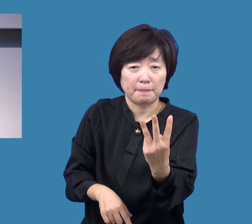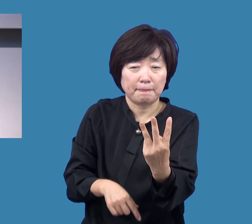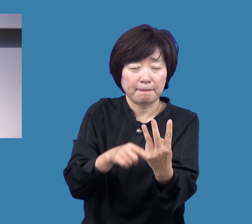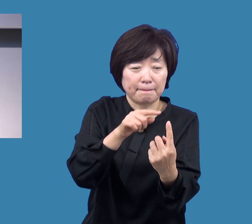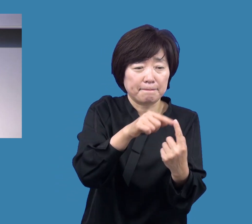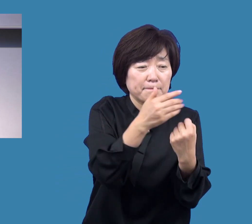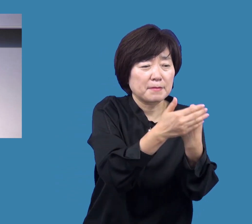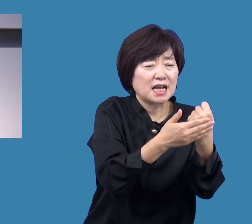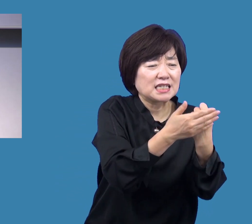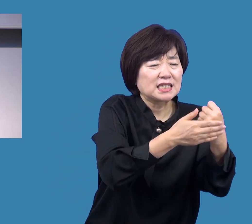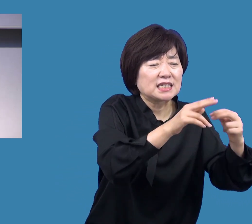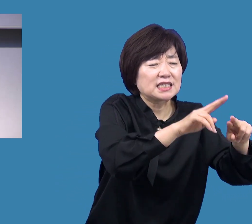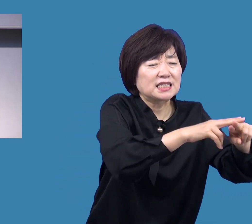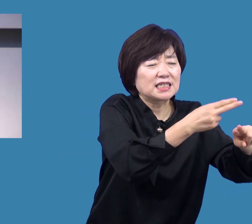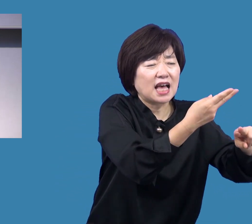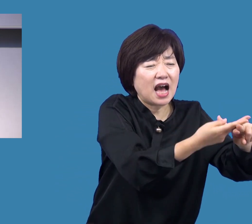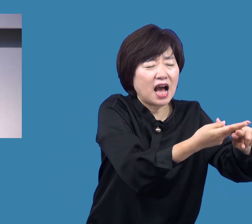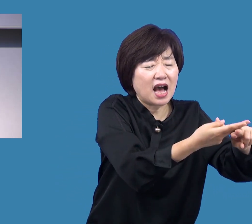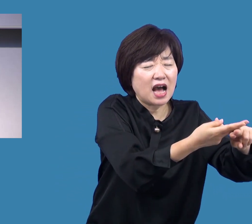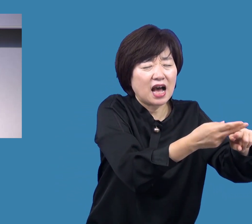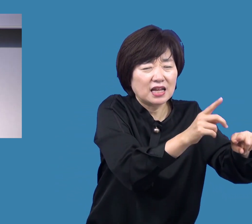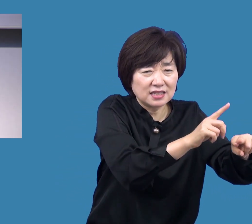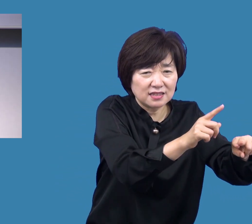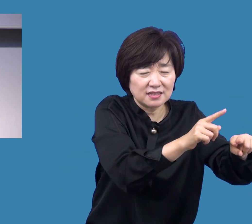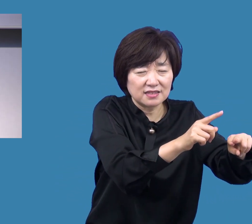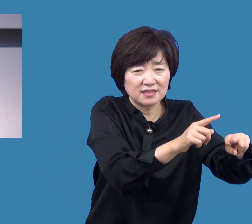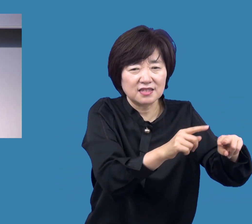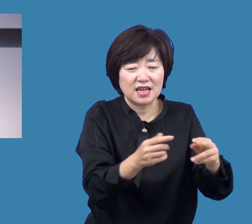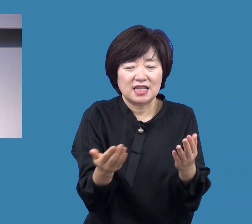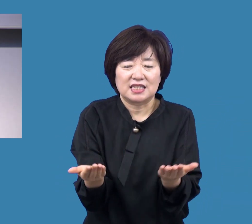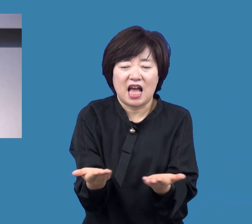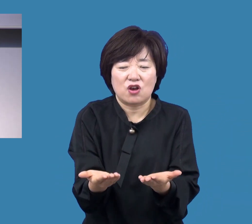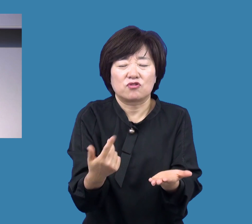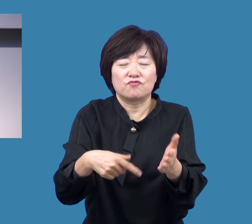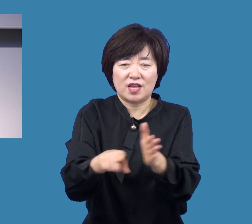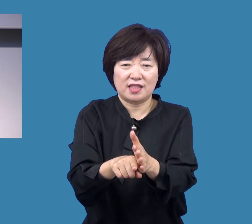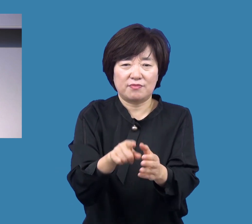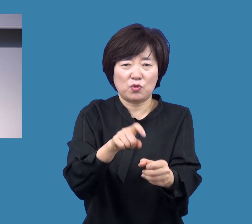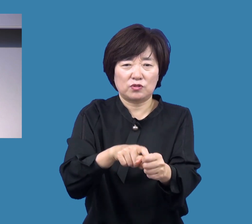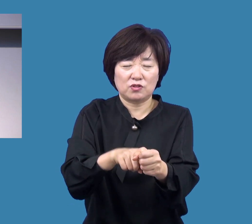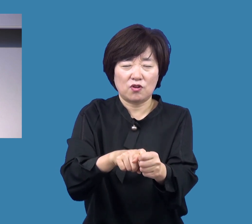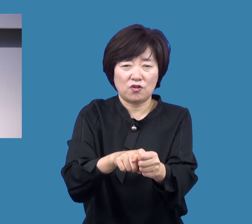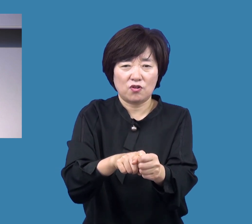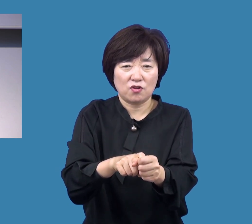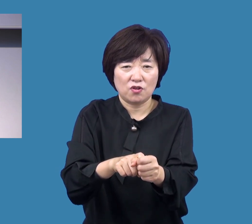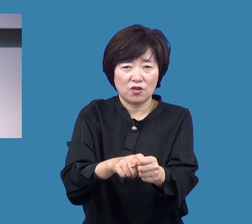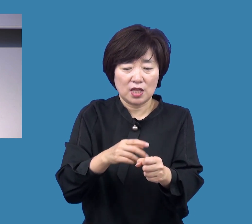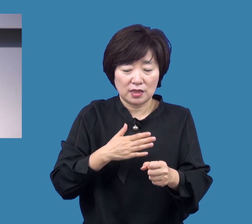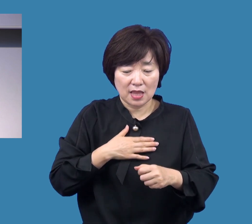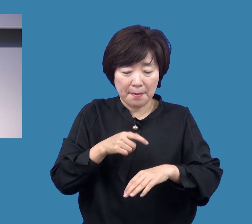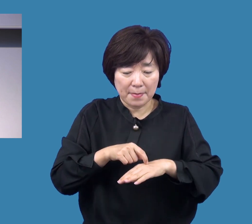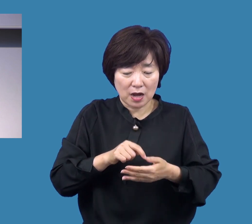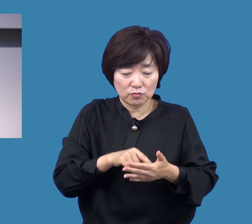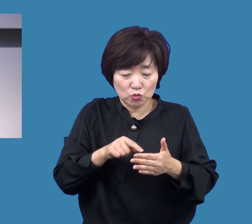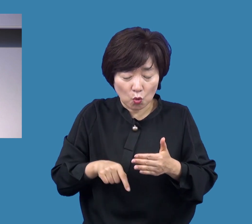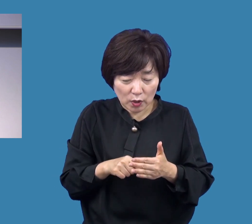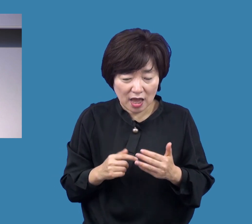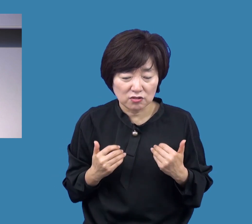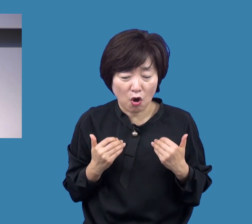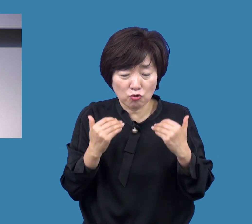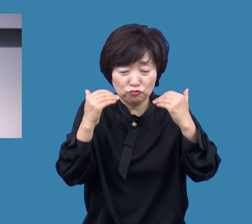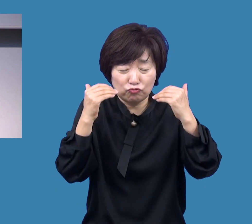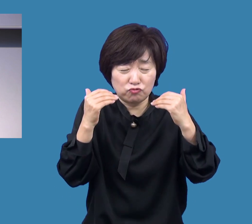안에 내적인 성숙 아니야 그딴 거 아니야. 은사는 그냥 철저하게 사역을 위해서 주어진 거예요. 우리 안에 내적인 변화는 우리